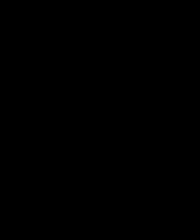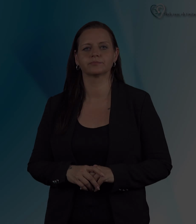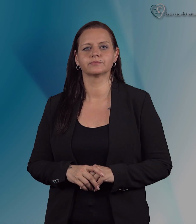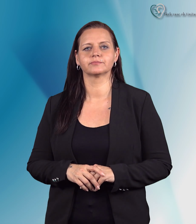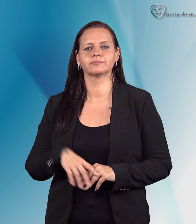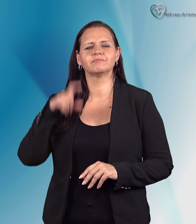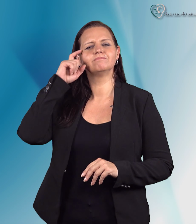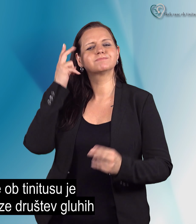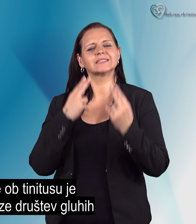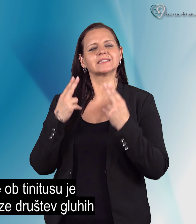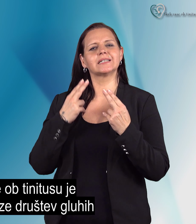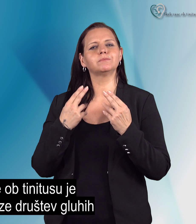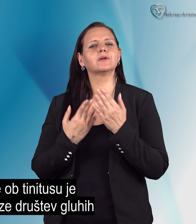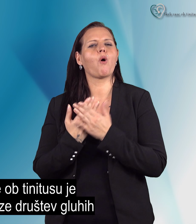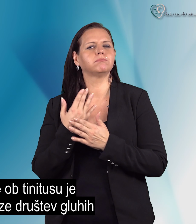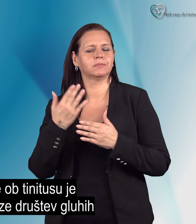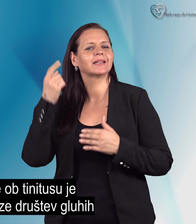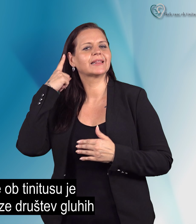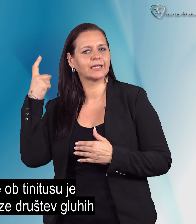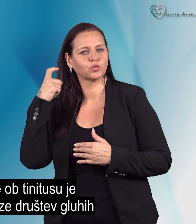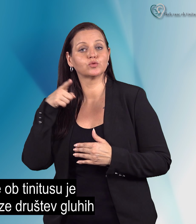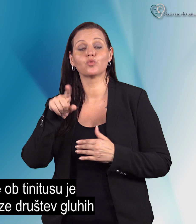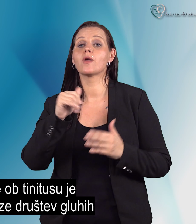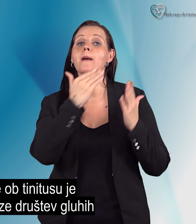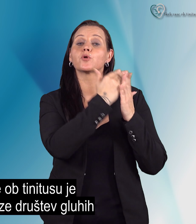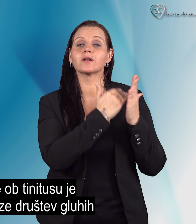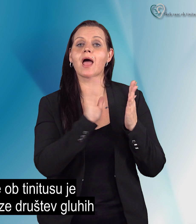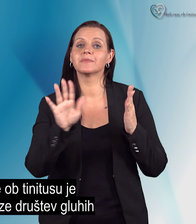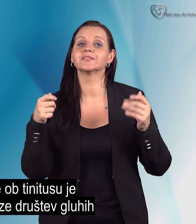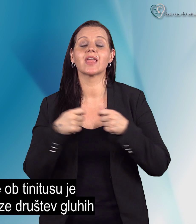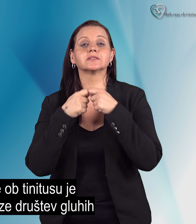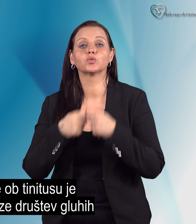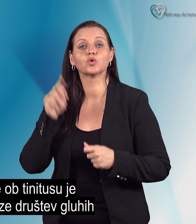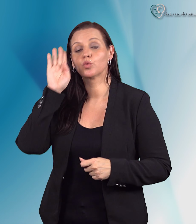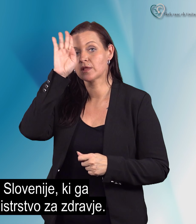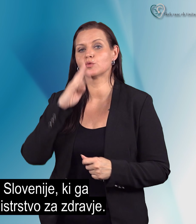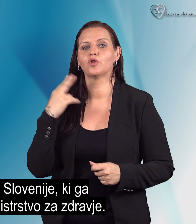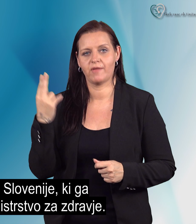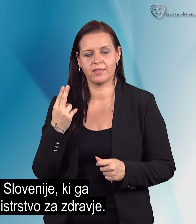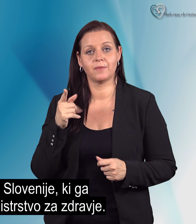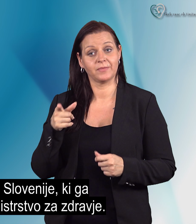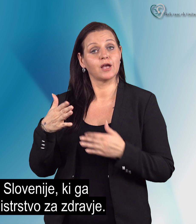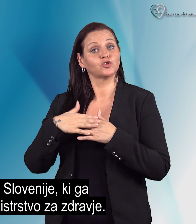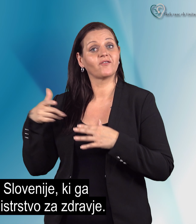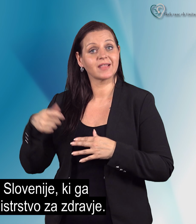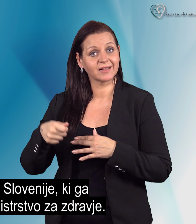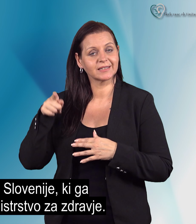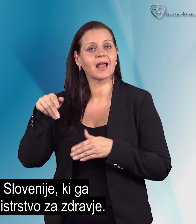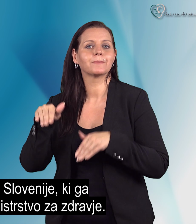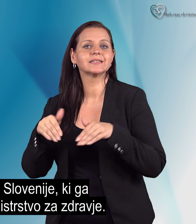Skrb zase v Ptinnitusu je program Zveze društev gluhih in naglušnih Slovenije, ki ga sofinancira Ministrstvo